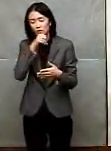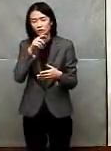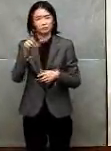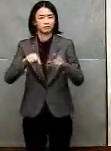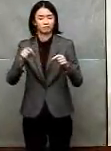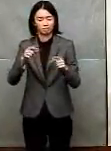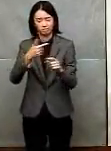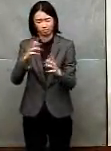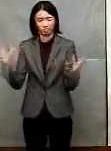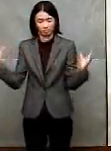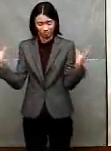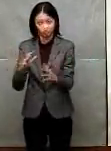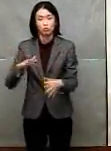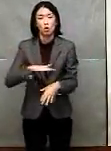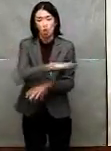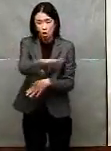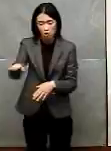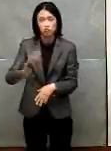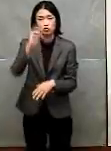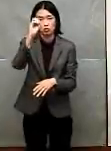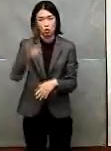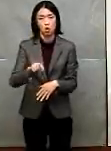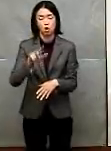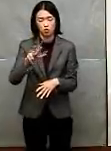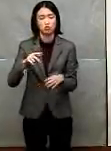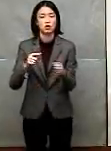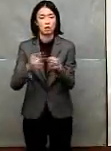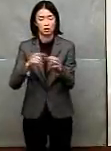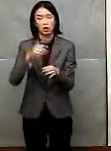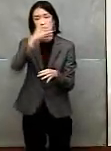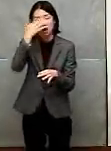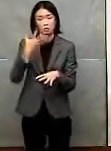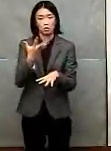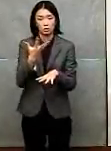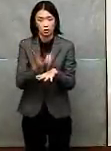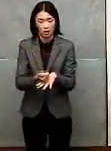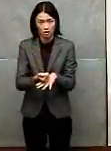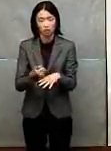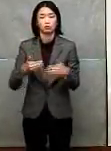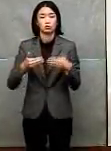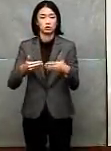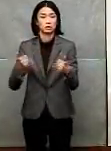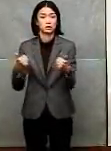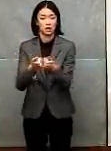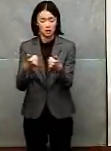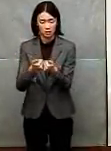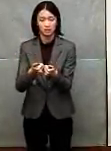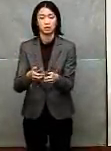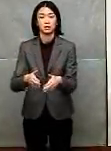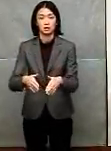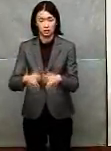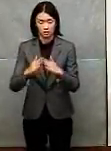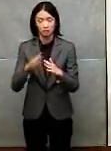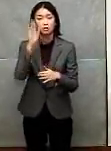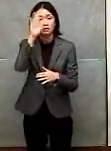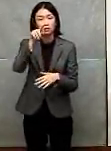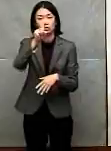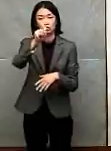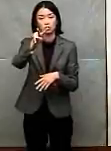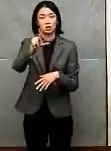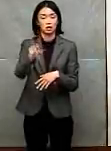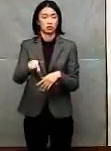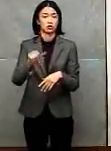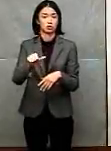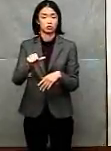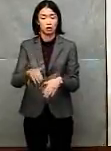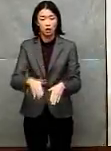るオール山形若者定着推進会議を新たに設置し、12月5日に設立